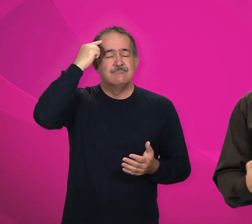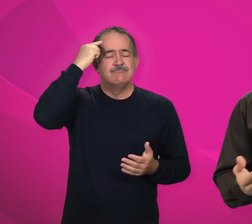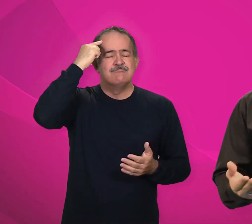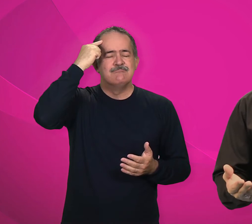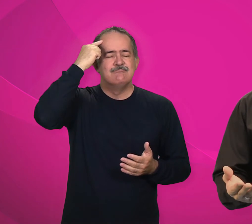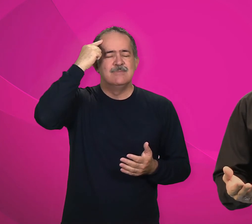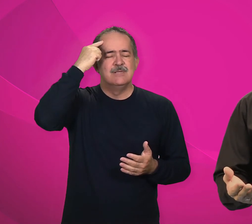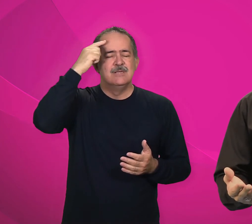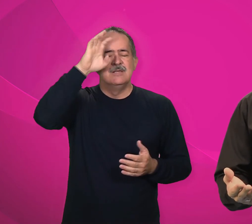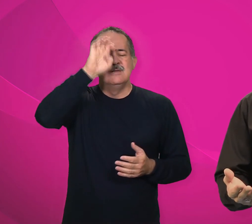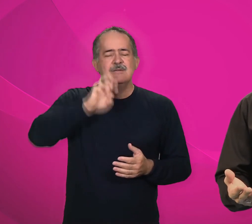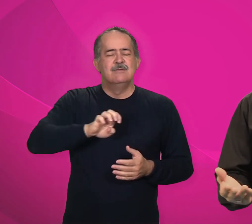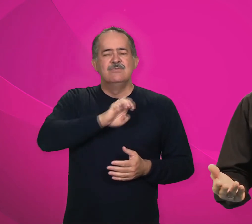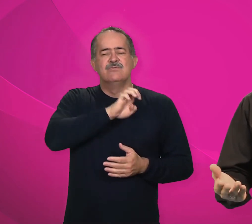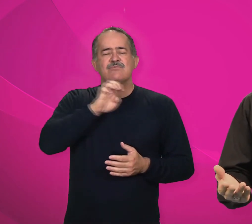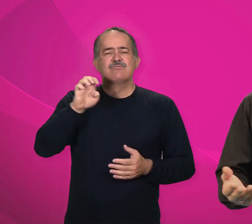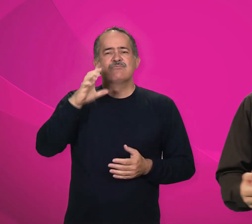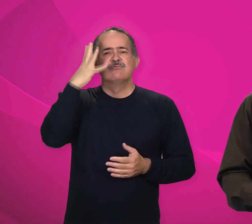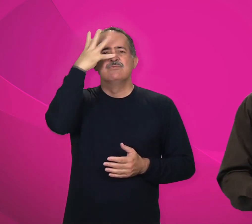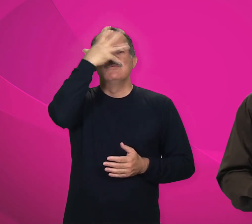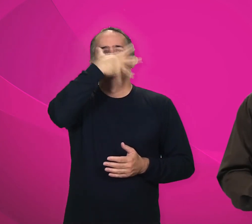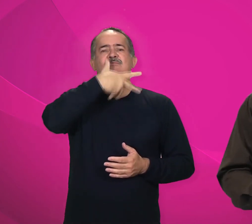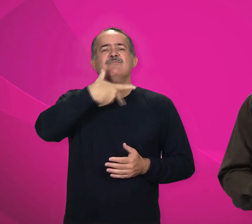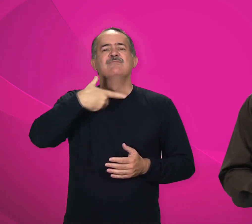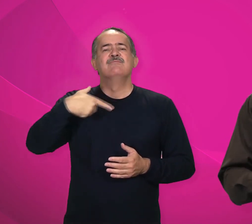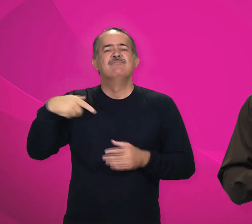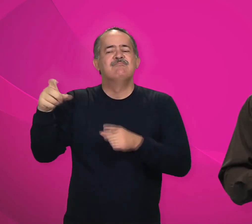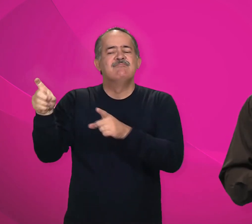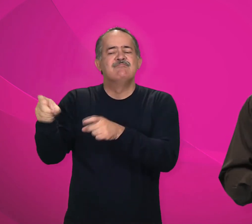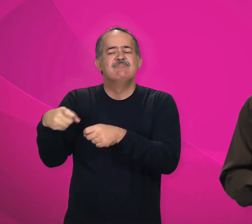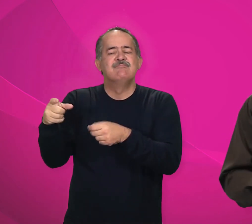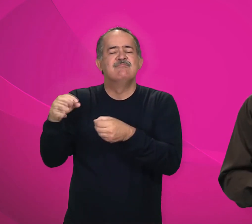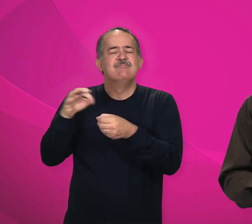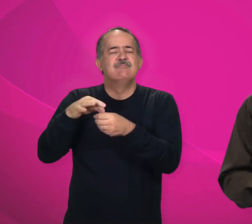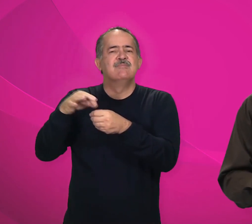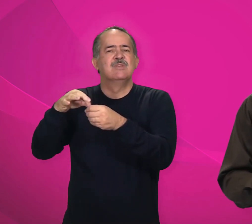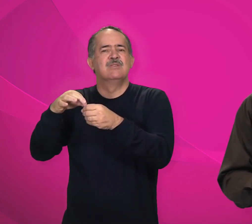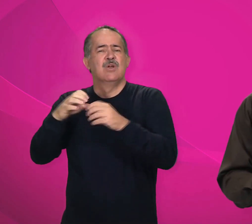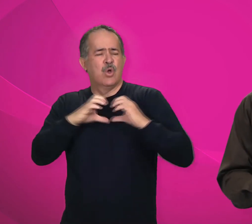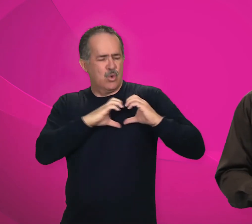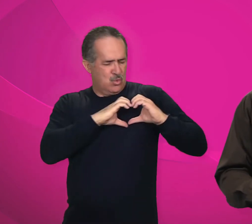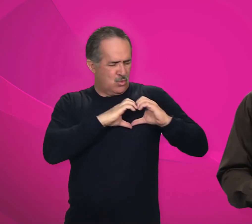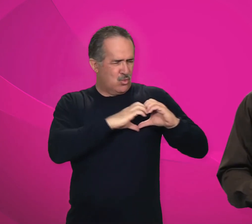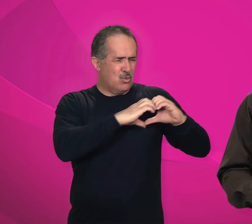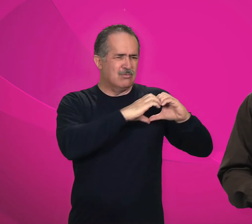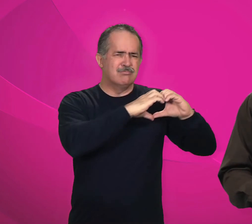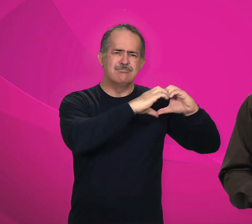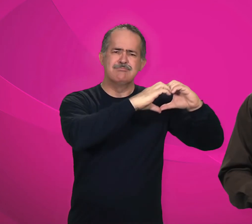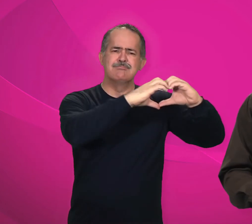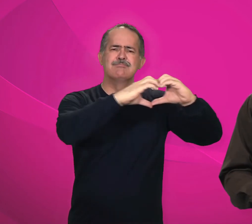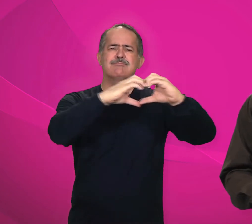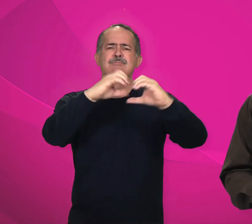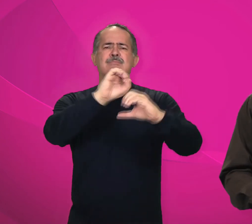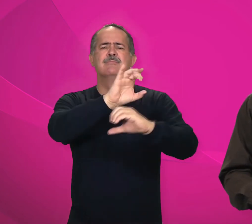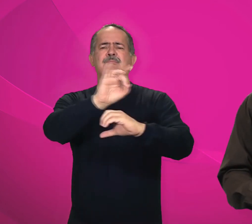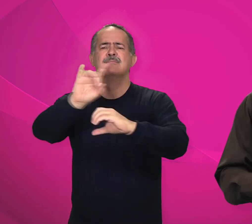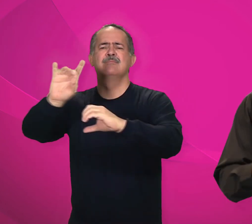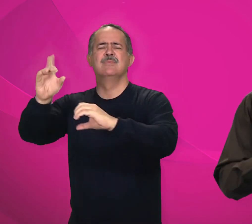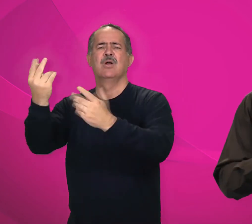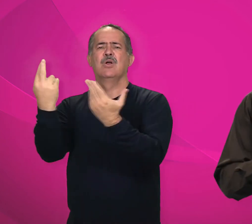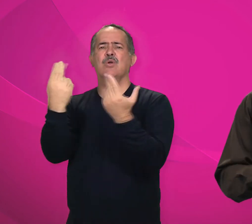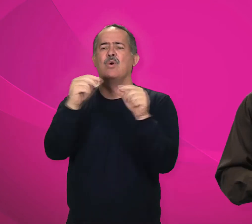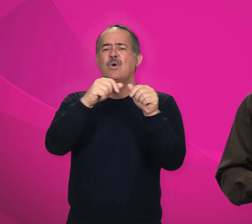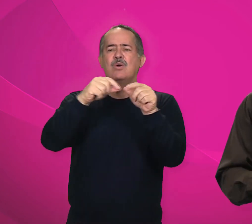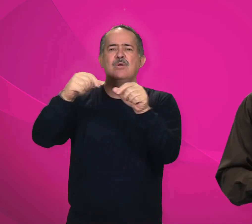Uma reflexão para um evangelho tão lindo, o evangelho do semeador. O coração de toda pessoa